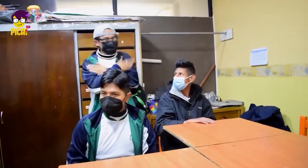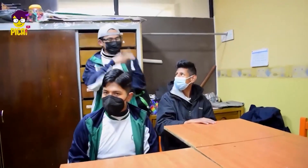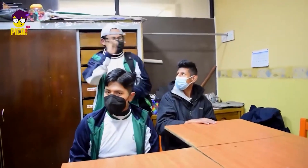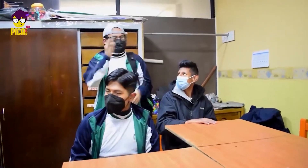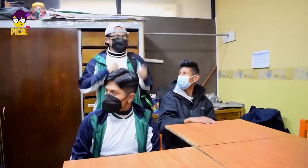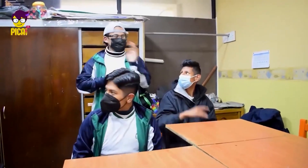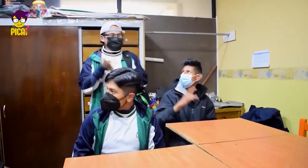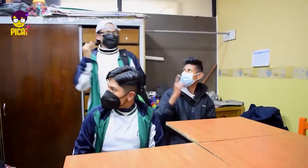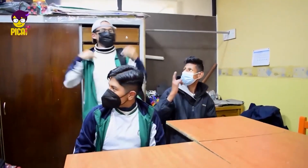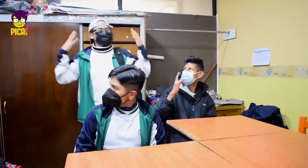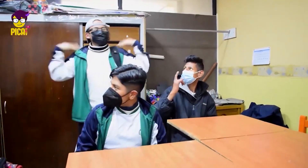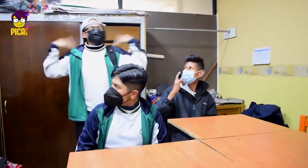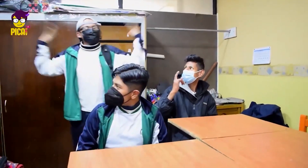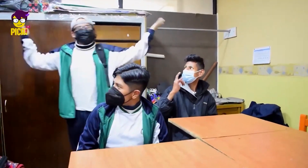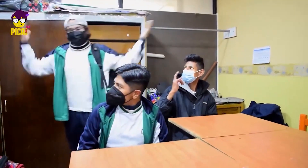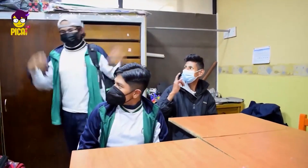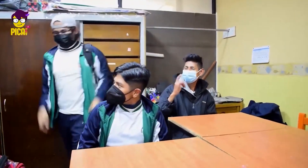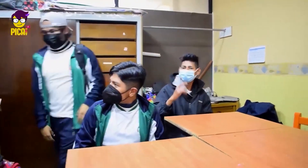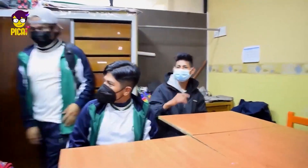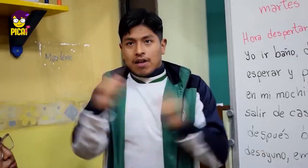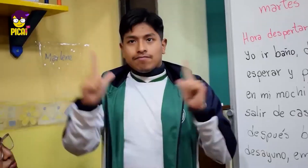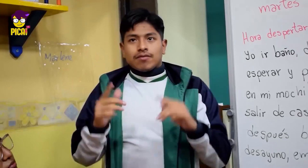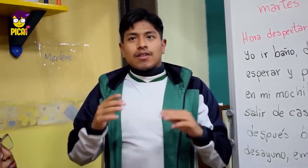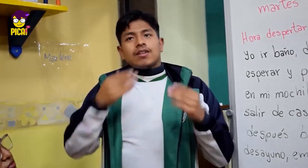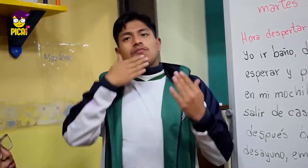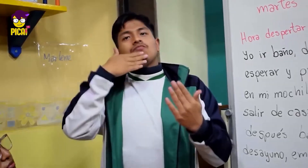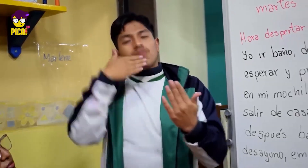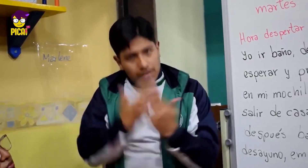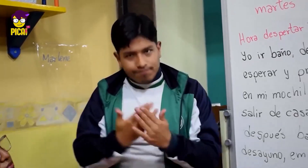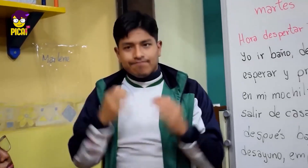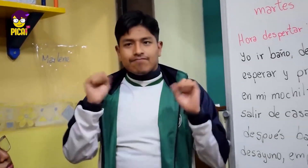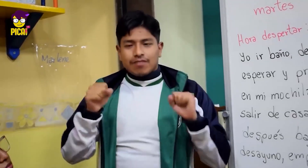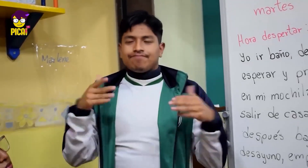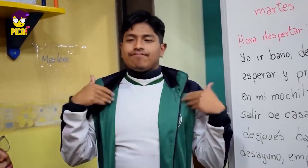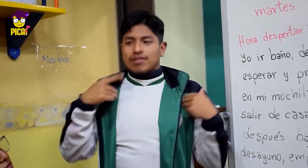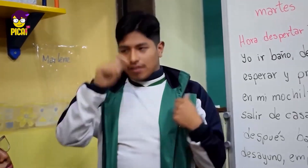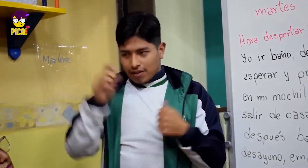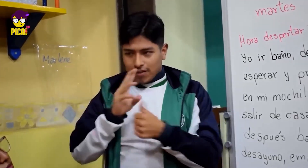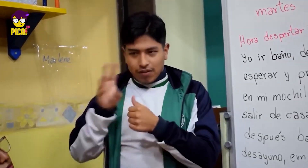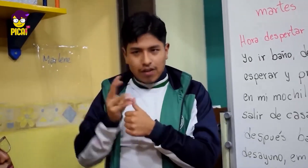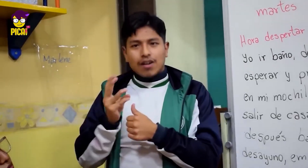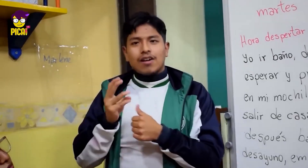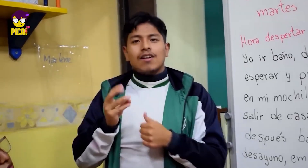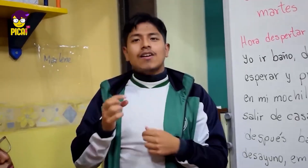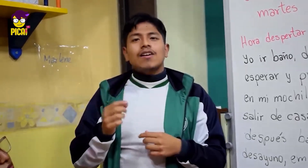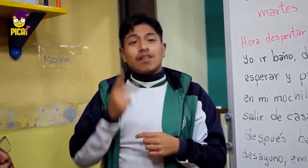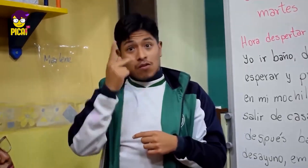futuro, ¿no? Entonces ya estamos en sexto de secundaria y tenemos que pensar en nuestro futuro porque pronto vamos a salir bachilleres.